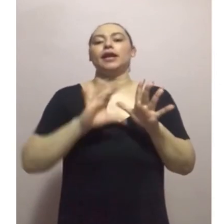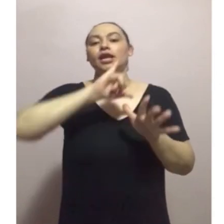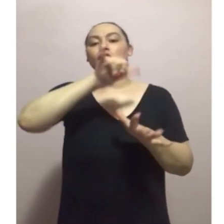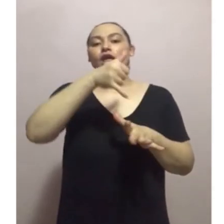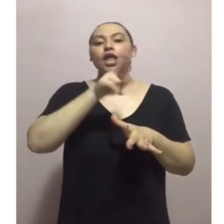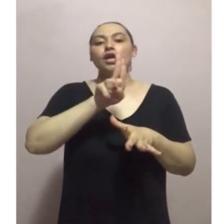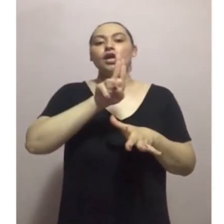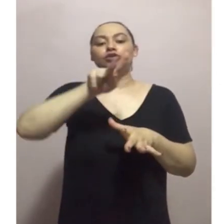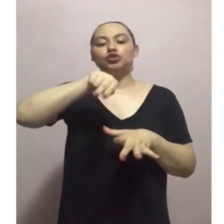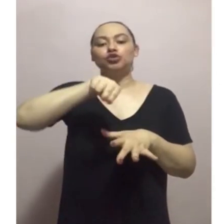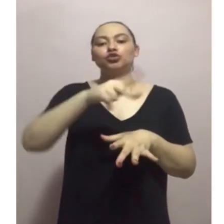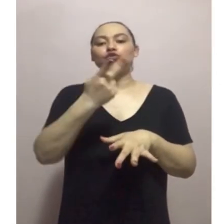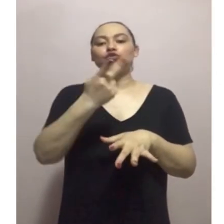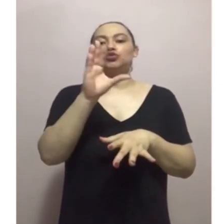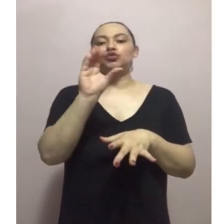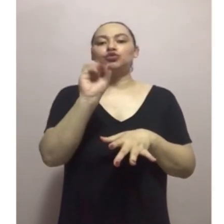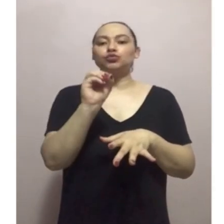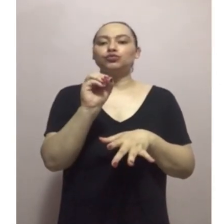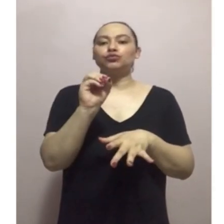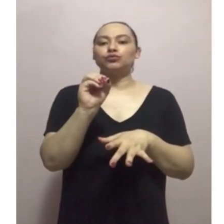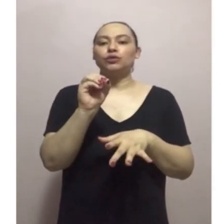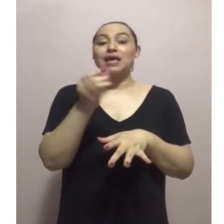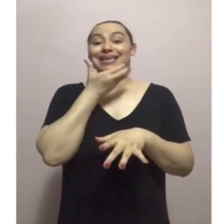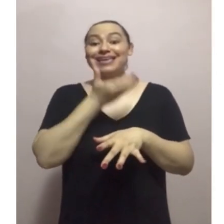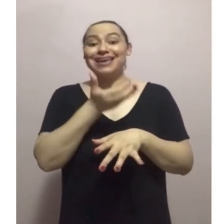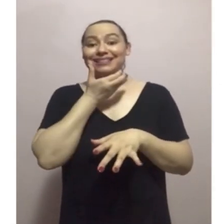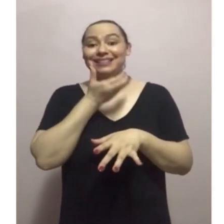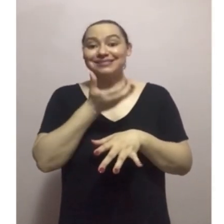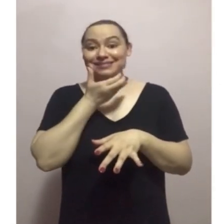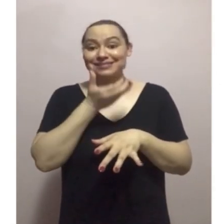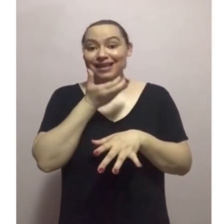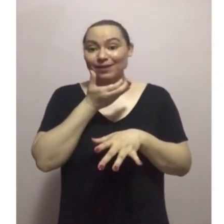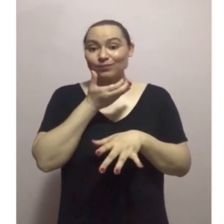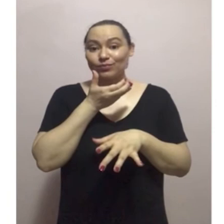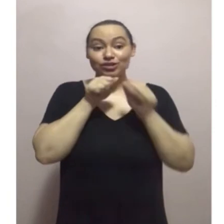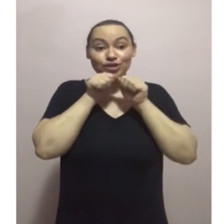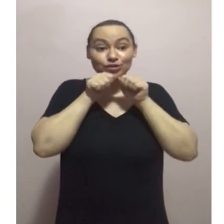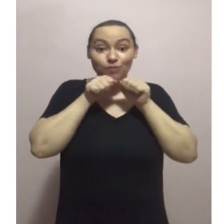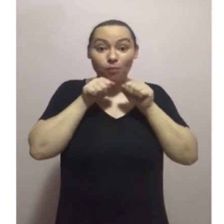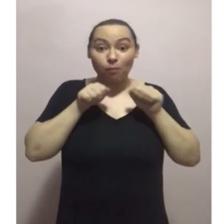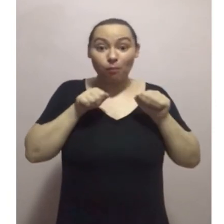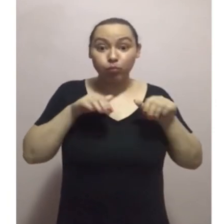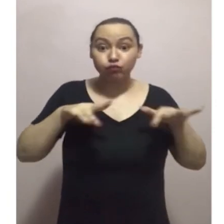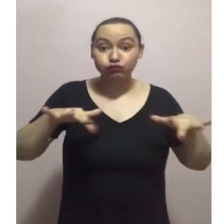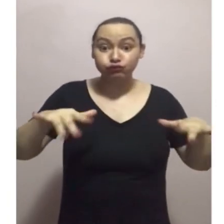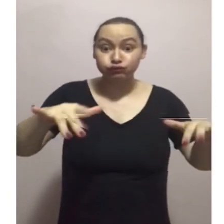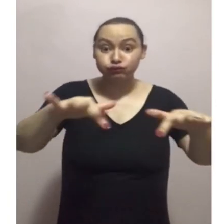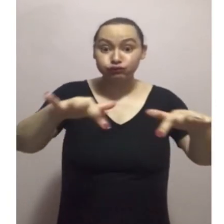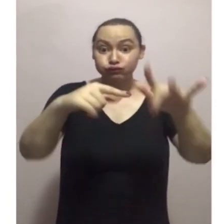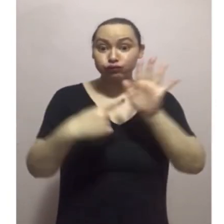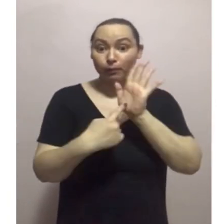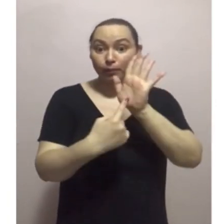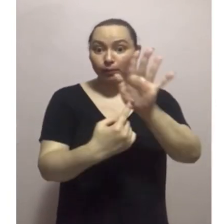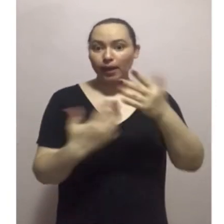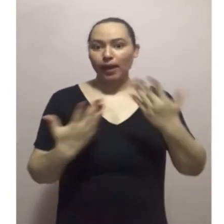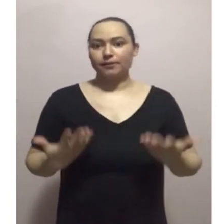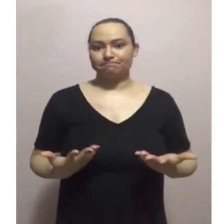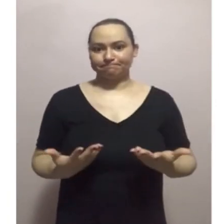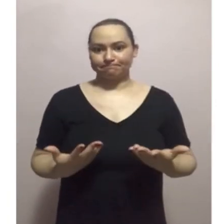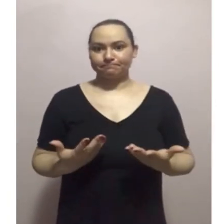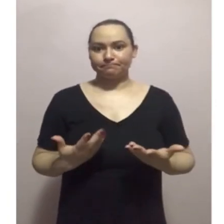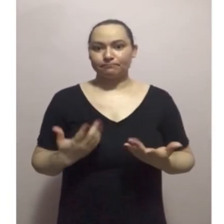em junho, e em dezembro a gente lançou todos esses repertórios mais o curso, sabe,